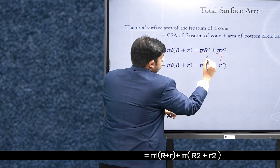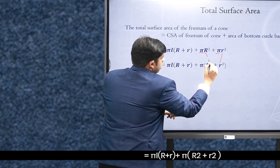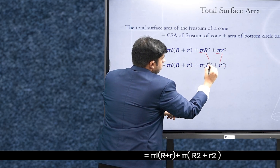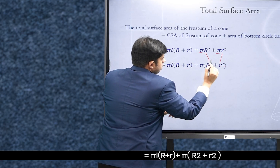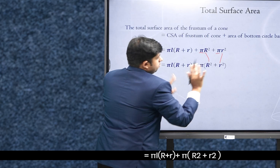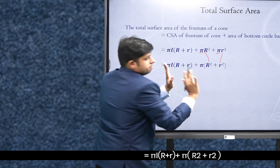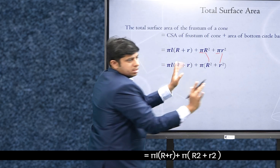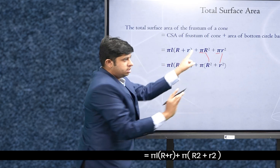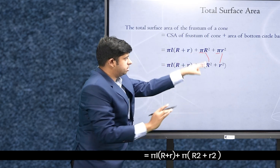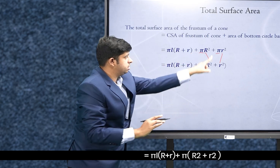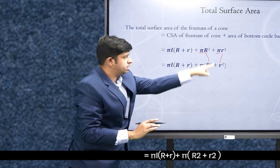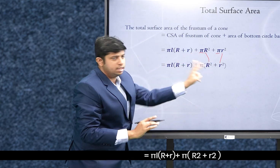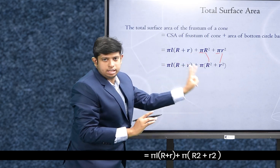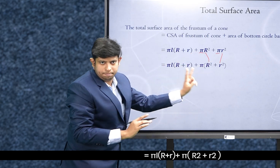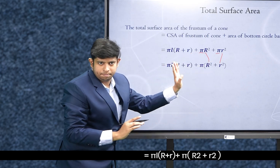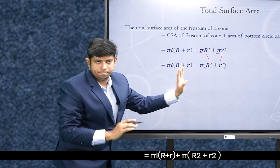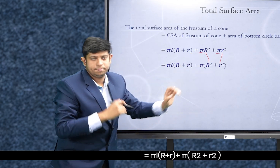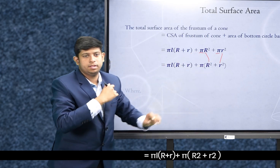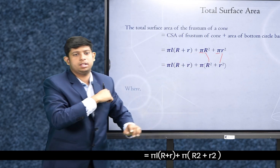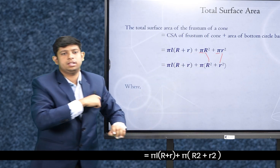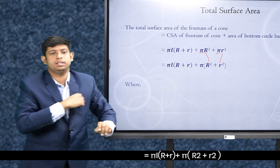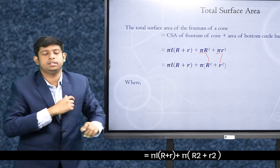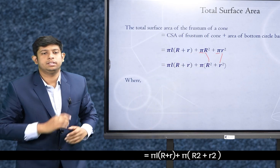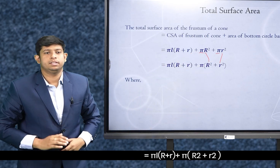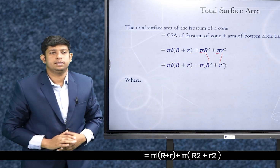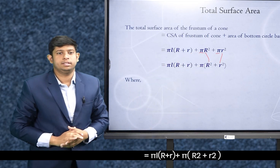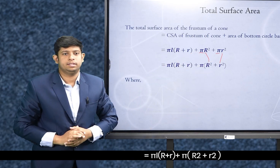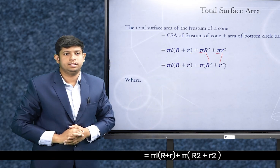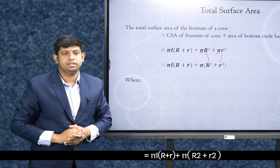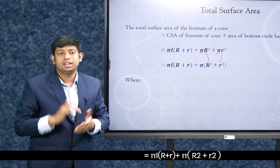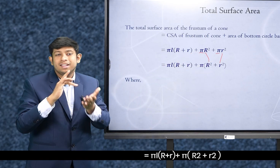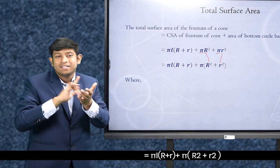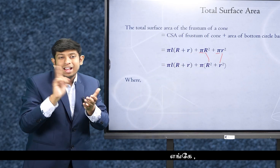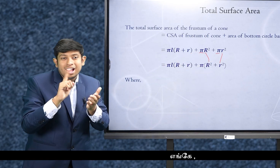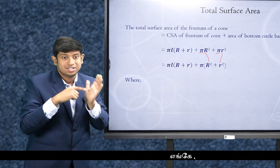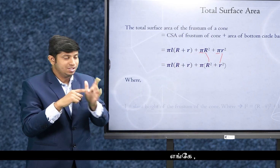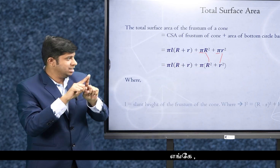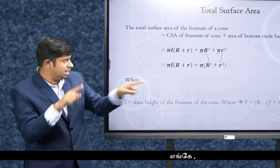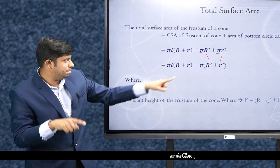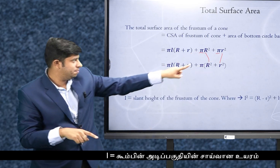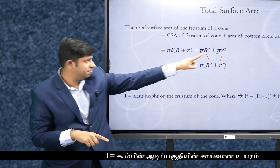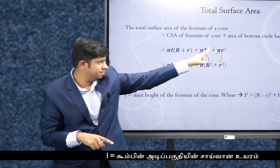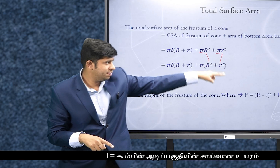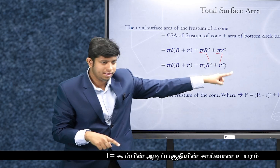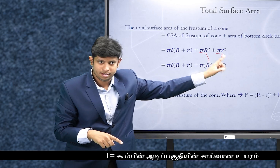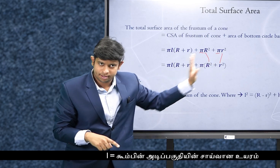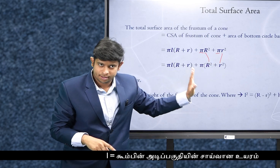பெரிய ஆர் மேலிலக்கு 2 கூட்டல் சிறிய ஆர் மேலிலக்கு 2. இங்கே எல் ஈடு